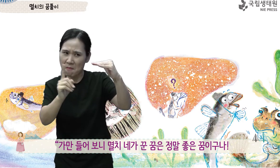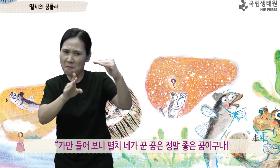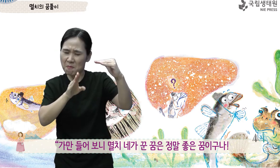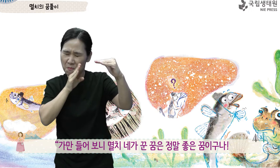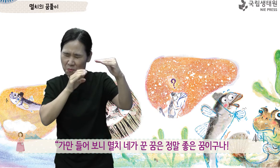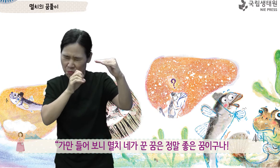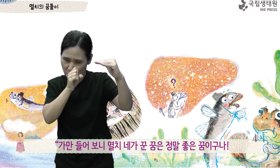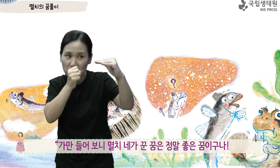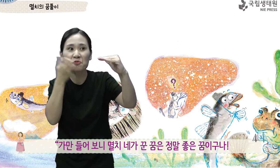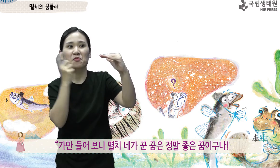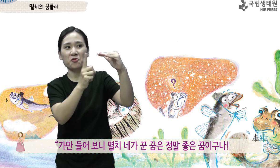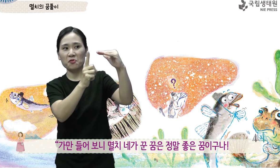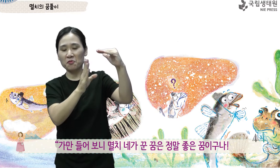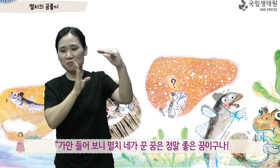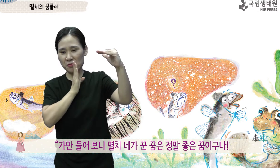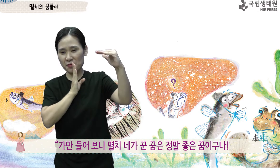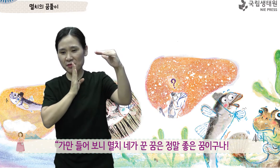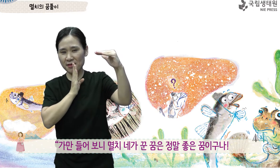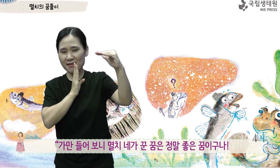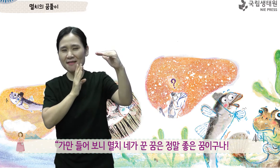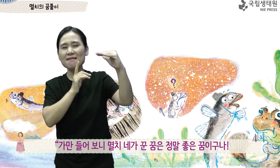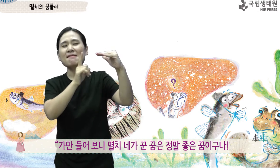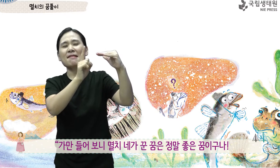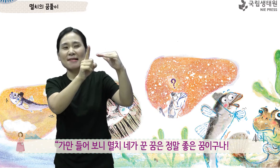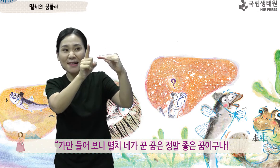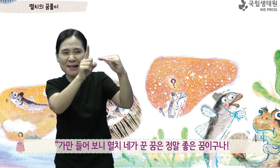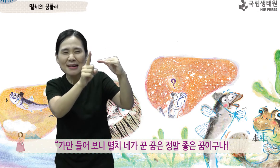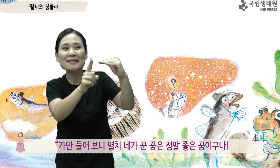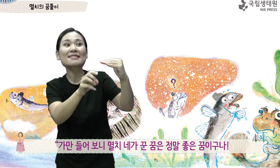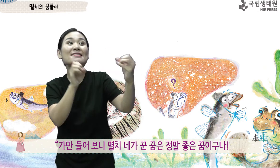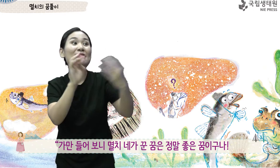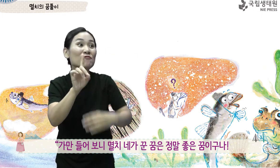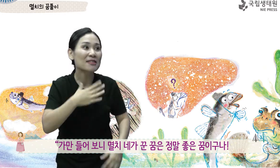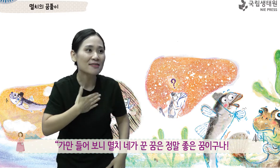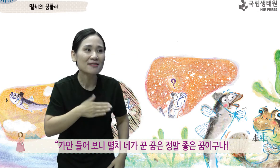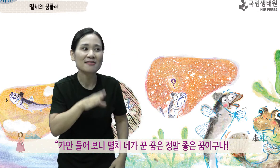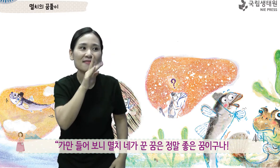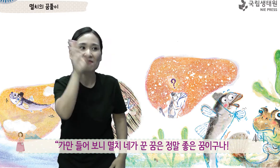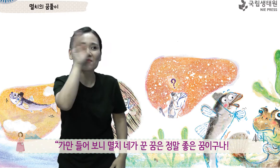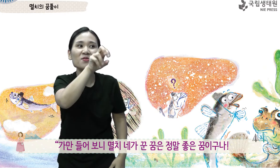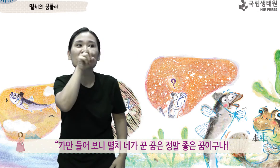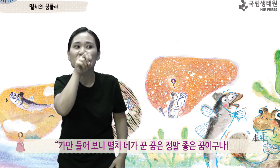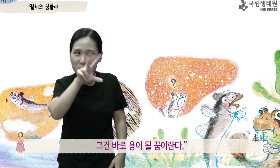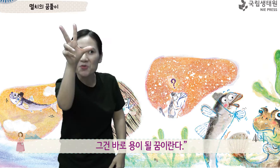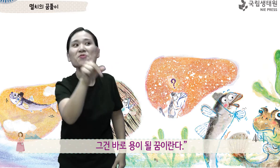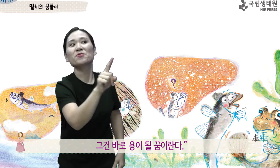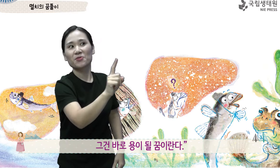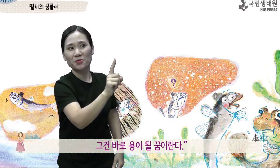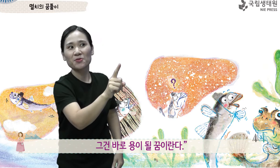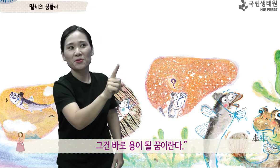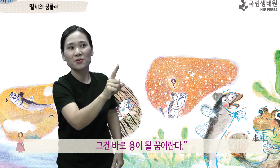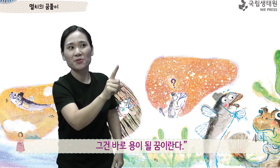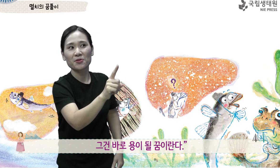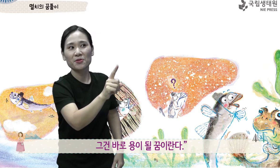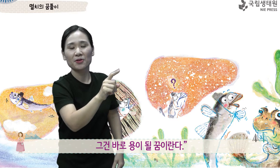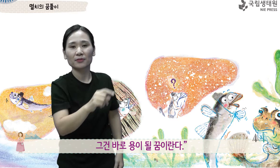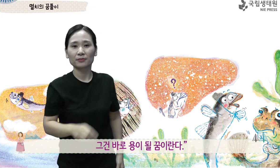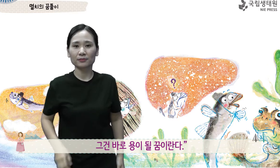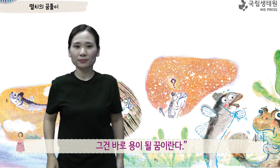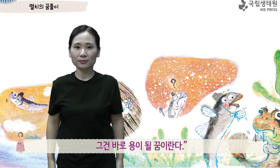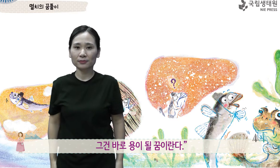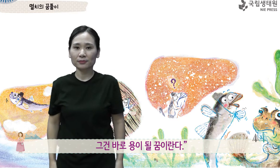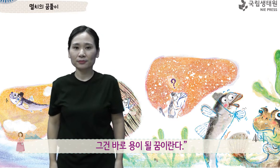가만 들어보니 멸치 네가 꾼 꿈은 정말 좋은 꿈이구나. 그건 바로